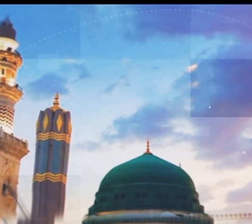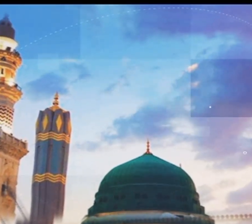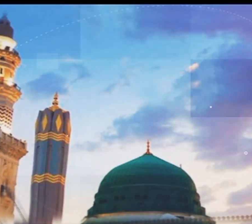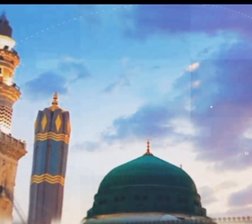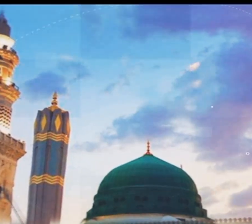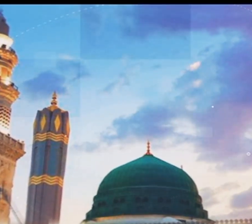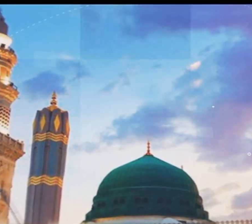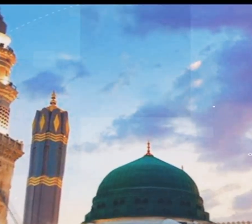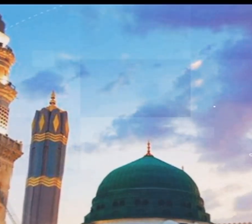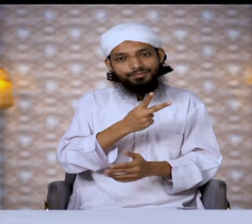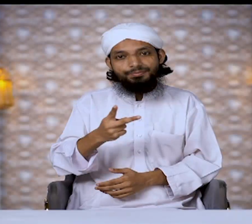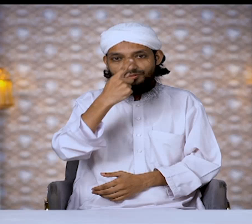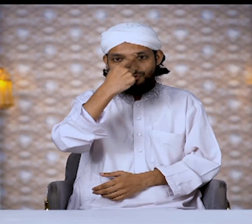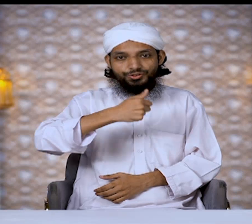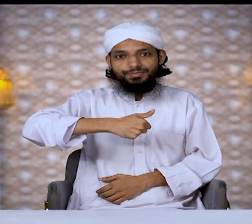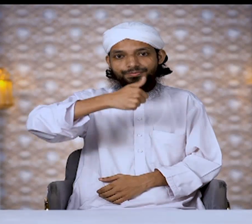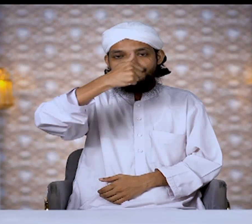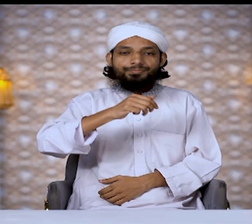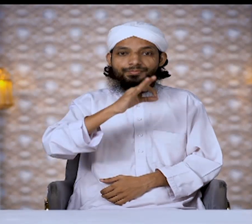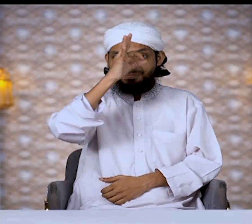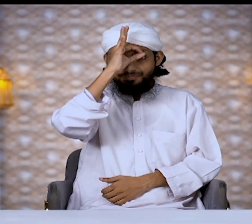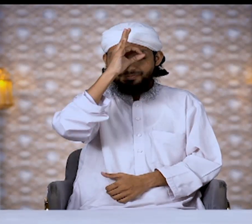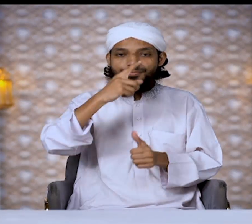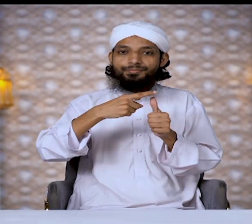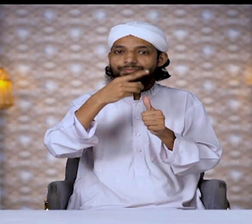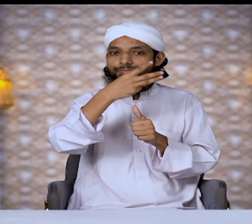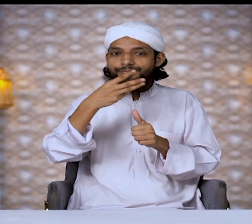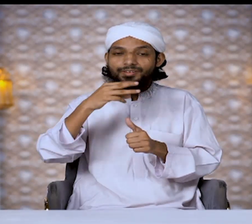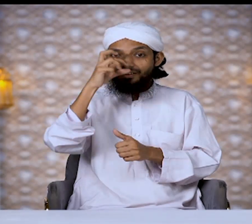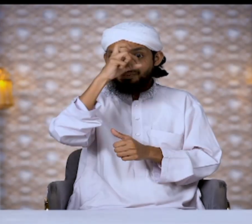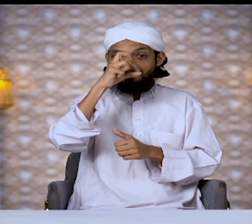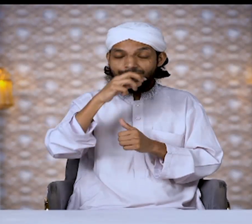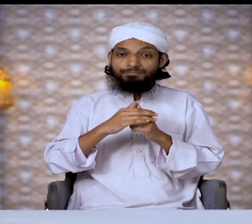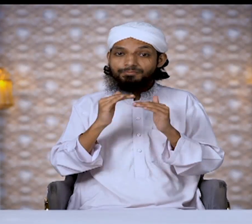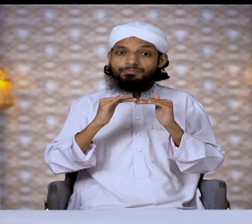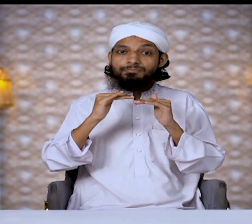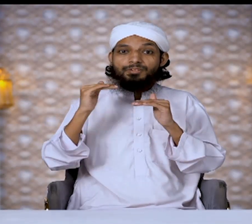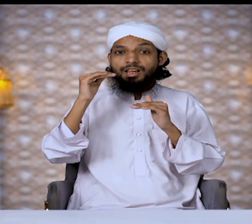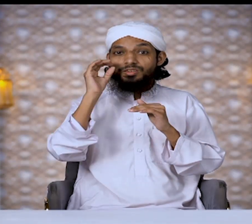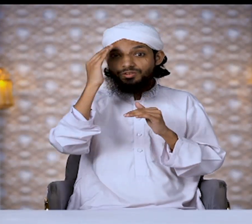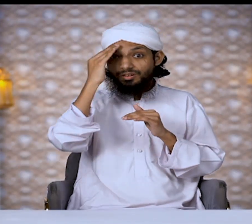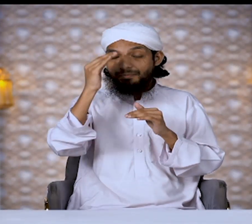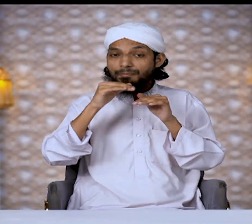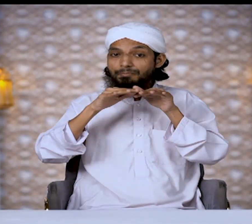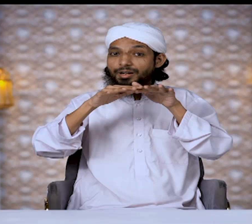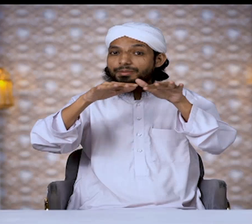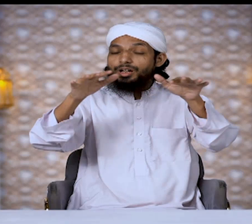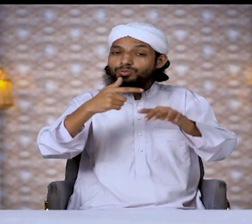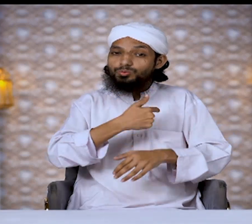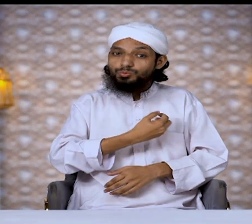علی محمد۔ پیارے اسلامی بھائیو، اعلیٰ حضرت رحمۃ اللہ علیہ ان علماء کرام میں سے ہیں جنہوں نے دین حق کو پھیلانے کے لیے انتہائی ذوق و شوق کے ساتھ